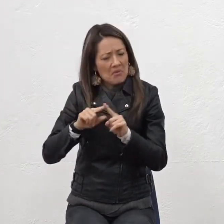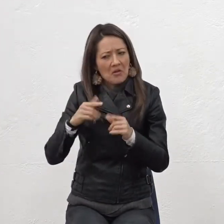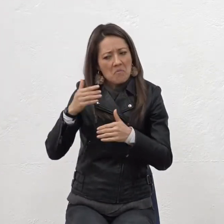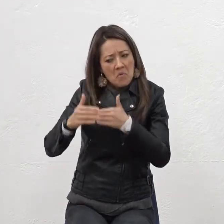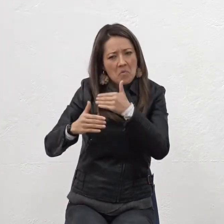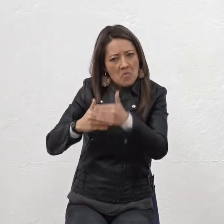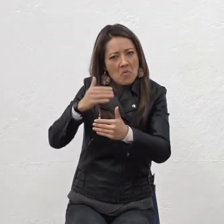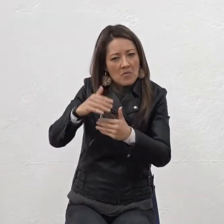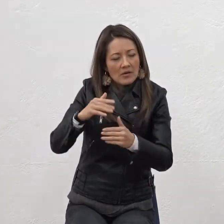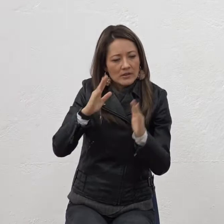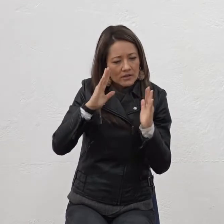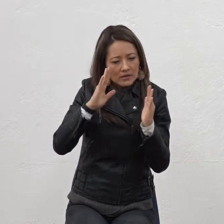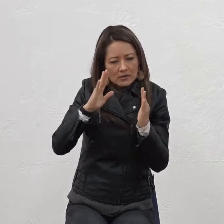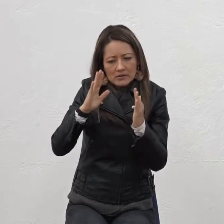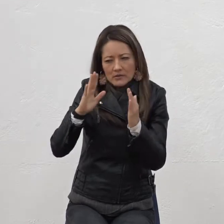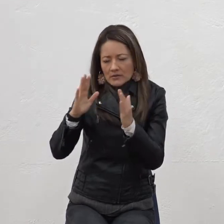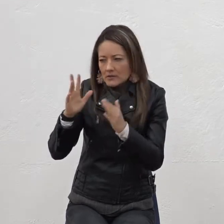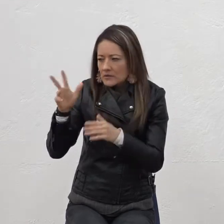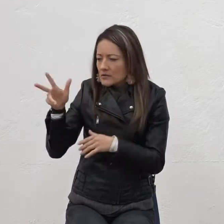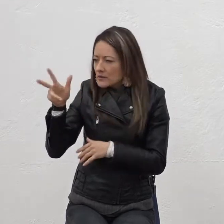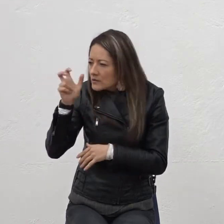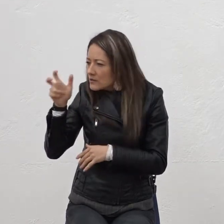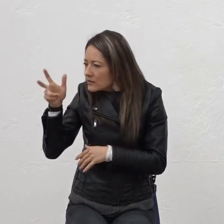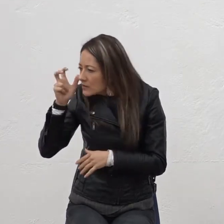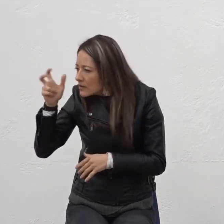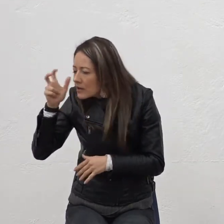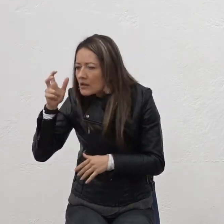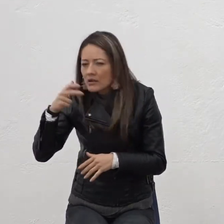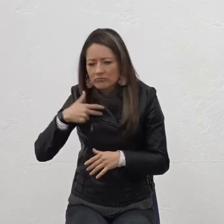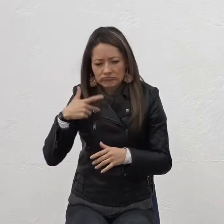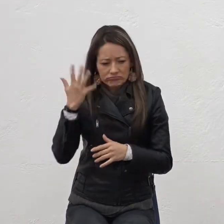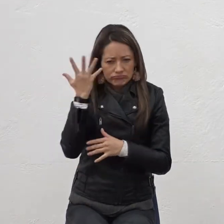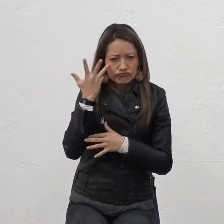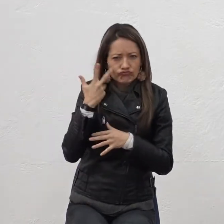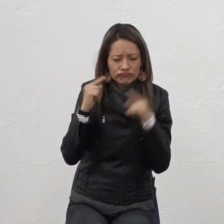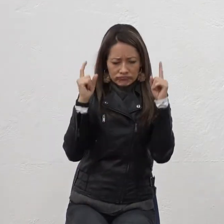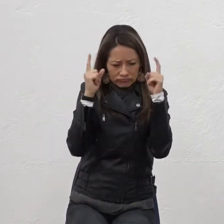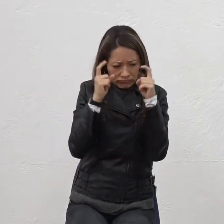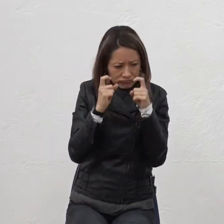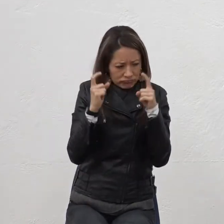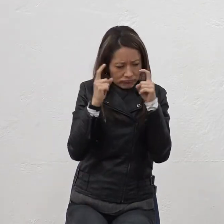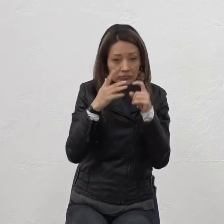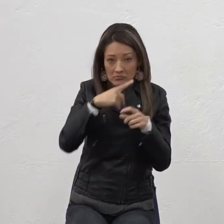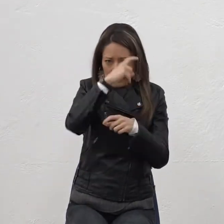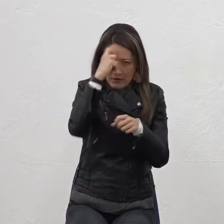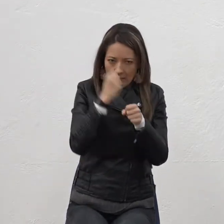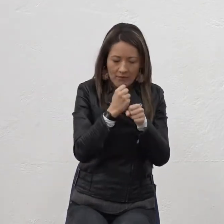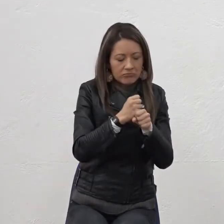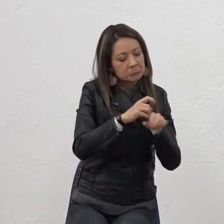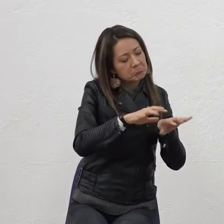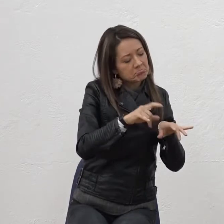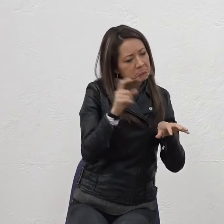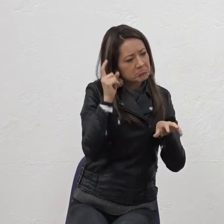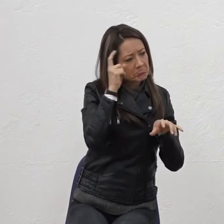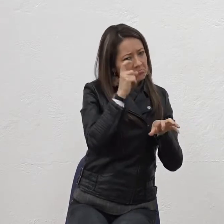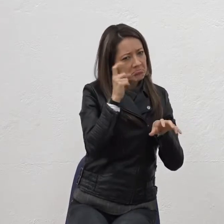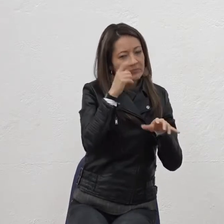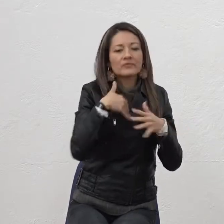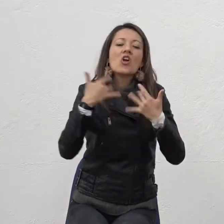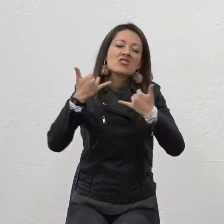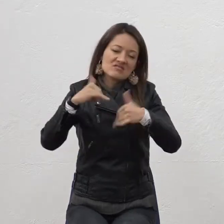cautivando mi mente. Yo todos los días me quedaba pensando en lo que él me decía cuando estaba en el trabajo. Yo ya